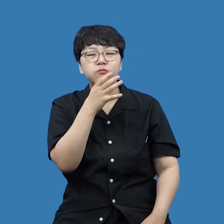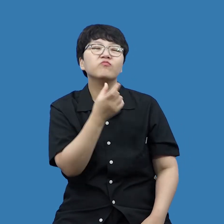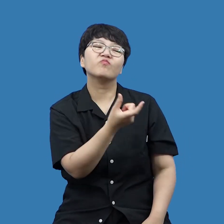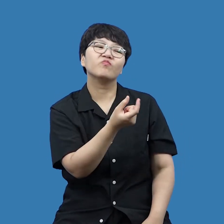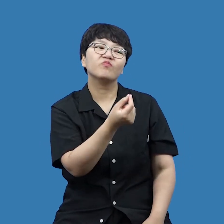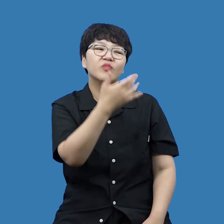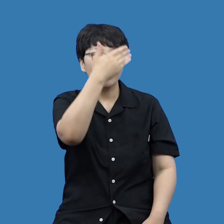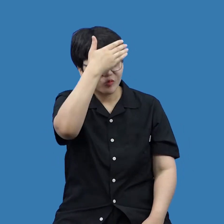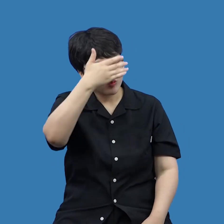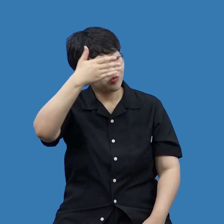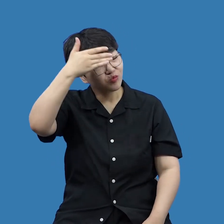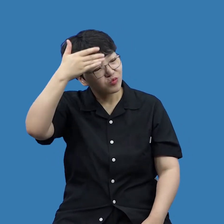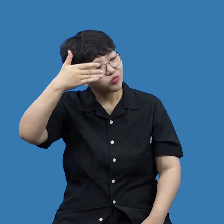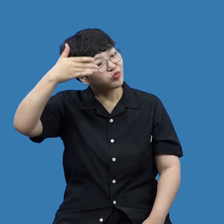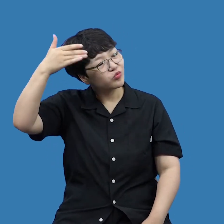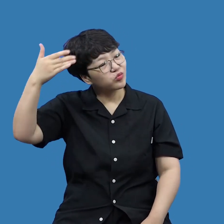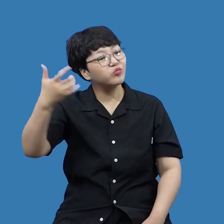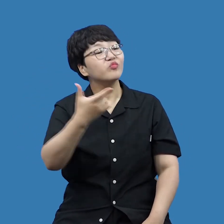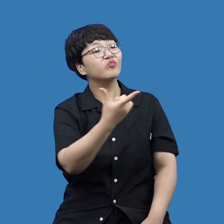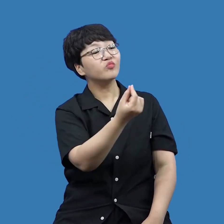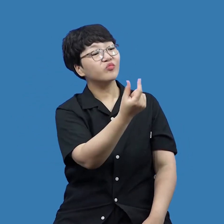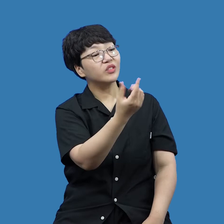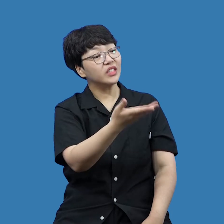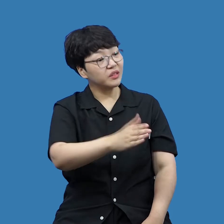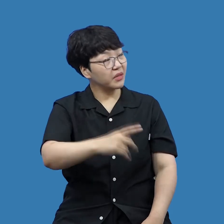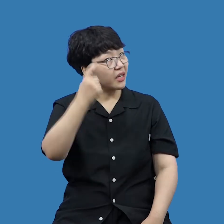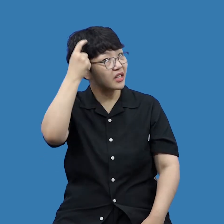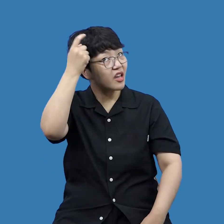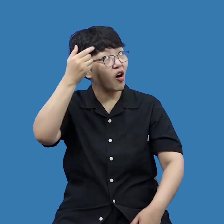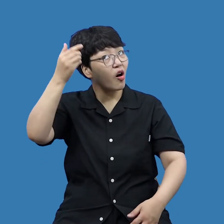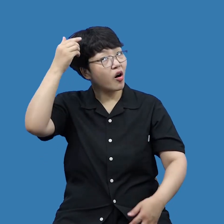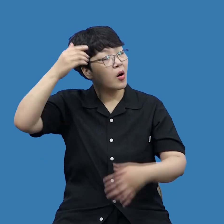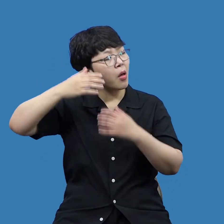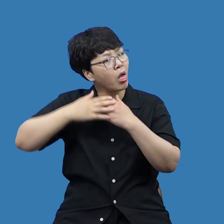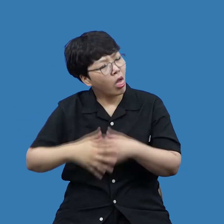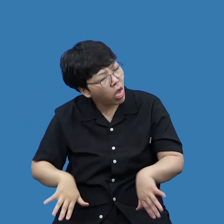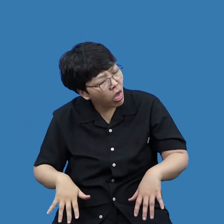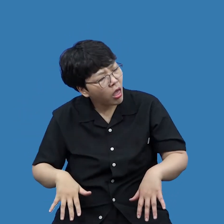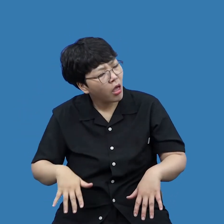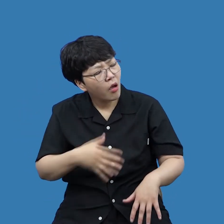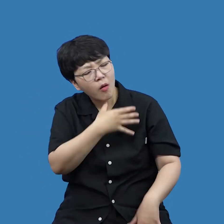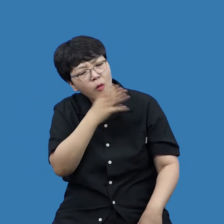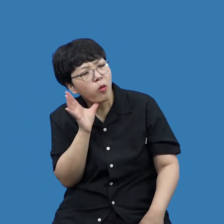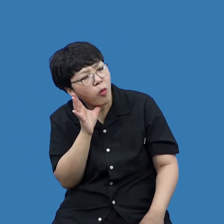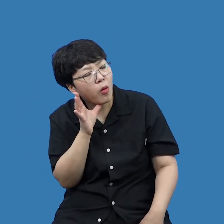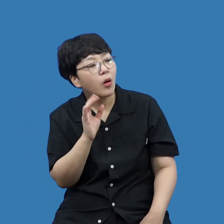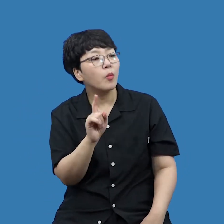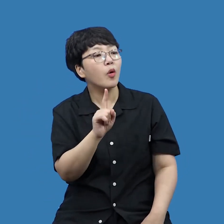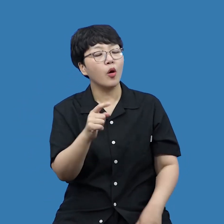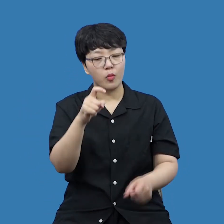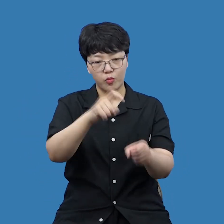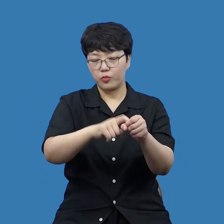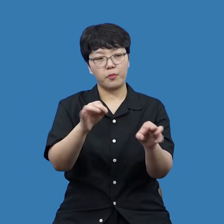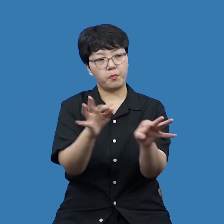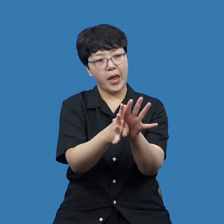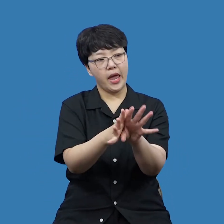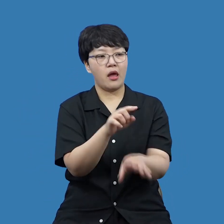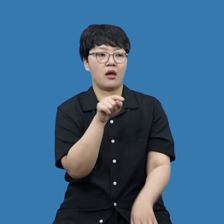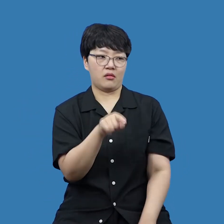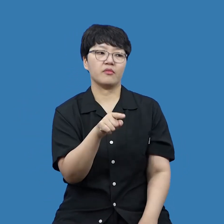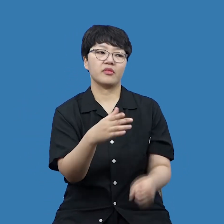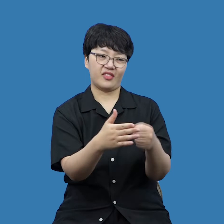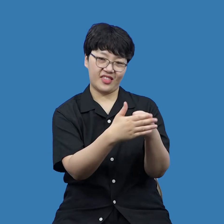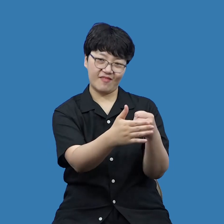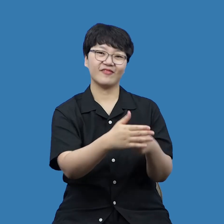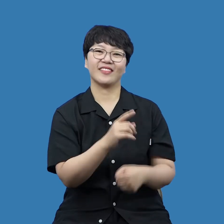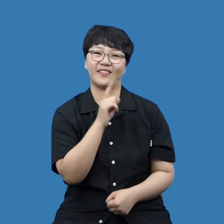만드는 것은 꿈의 상실입니다. 꿈을 잃어버리면 진짜 늙는다 이 말이에요. 유태인 랍비